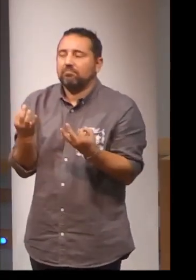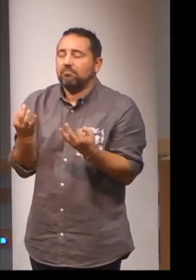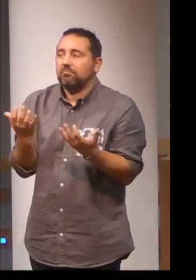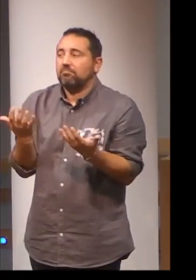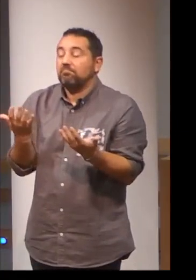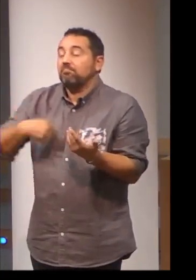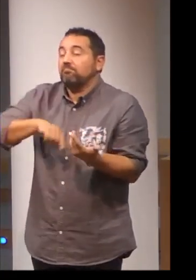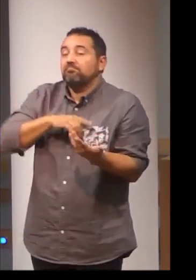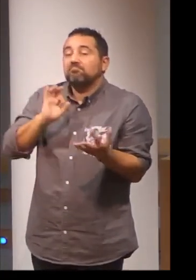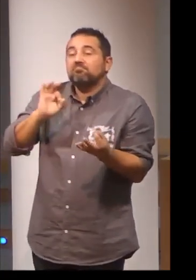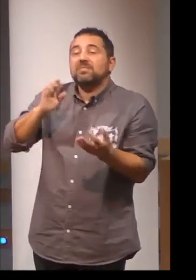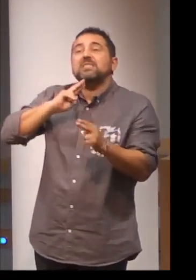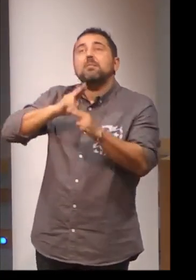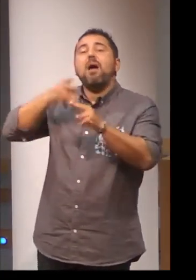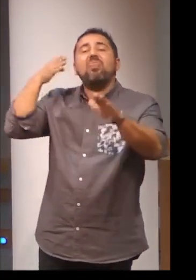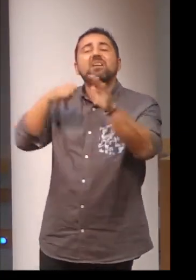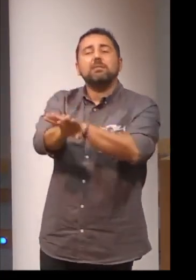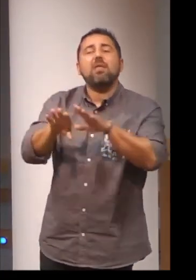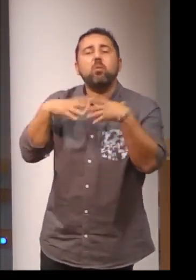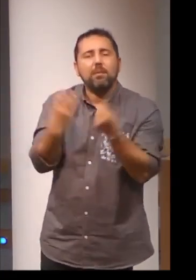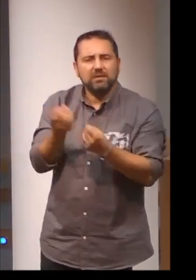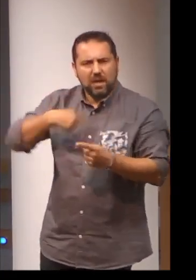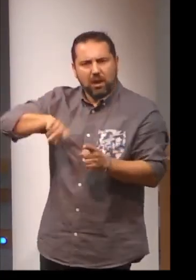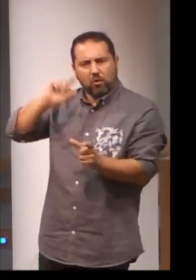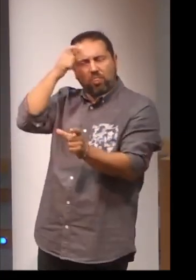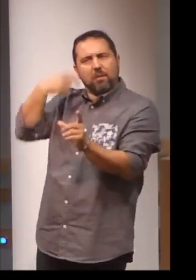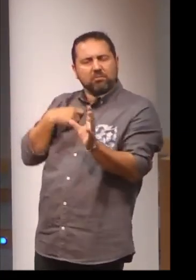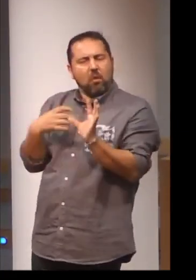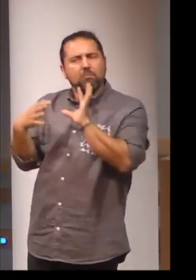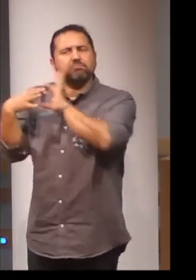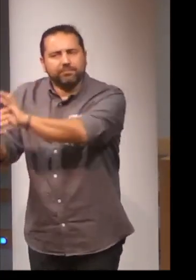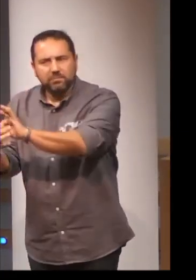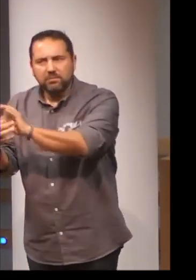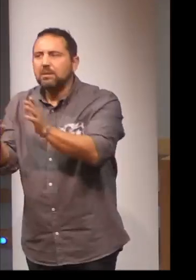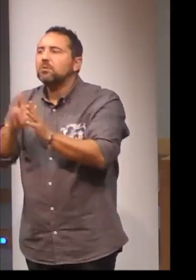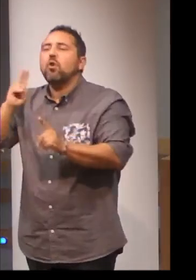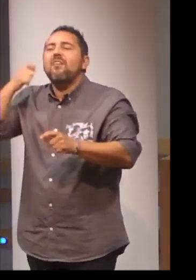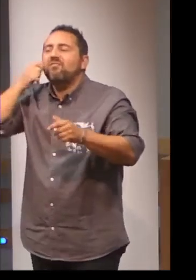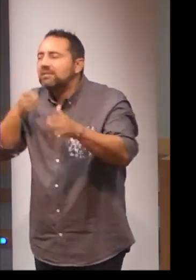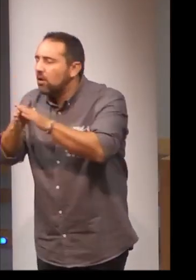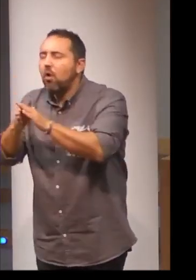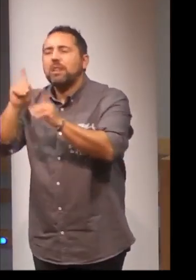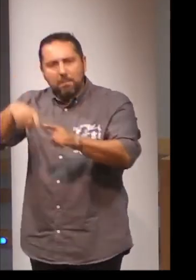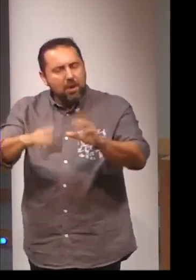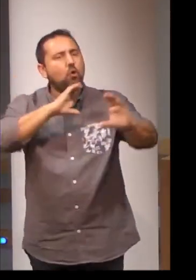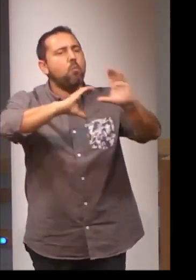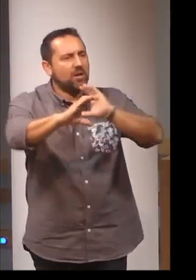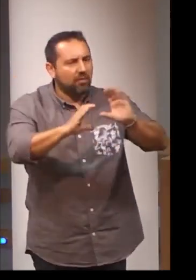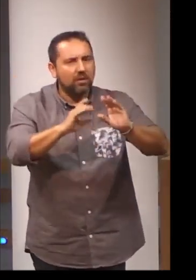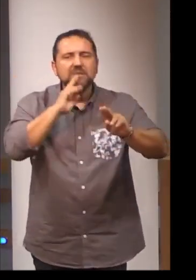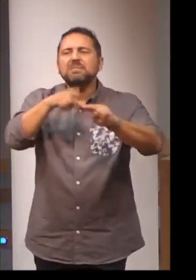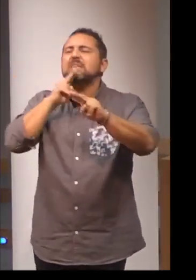promotores del concepto de accesibilidad universal en todos los sentidos, decir, tanto física, como a la información y comunicación, como a la accesibilidad